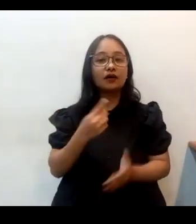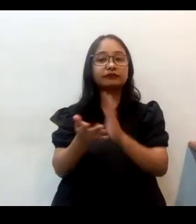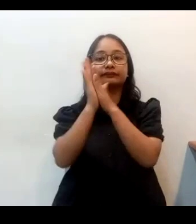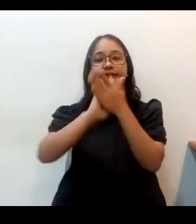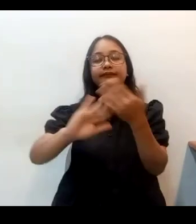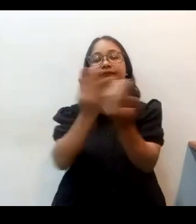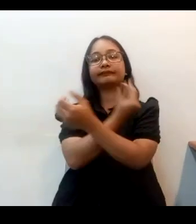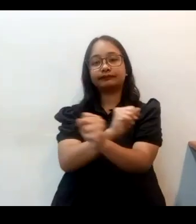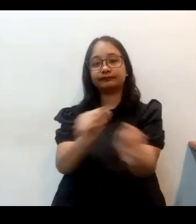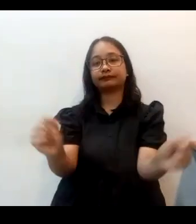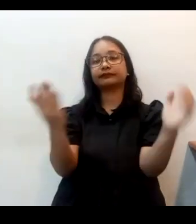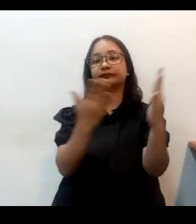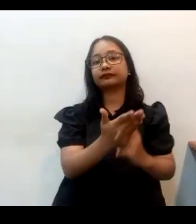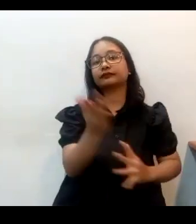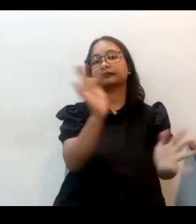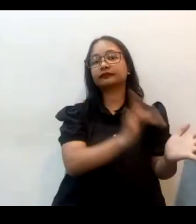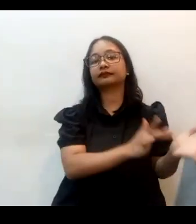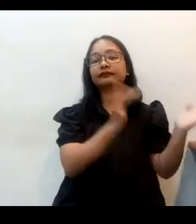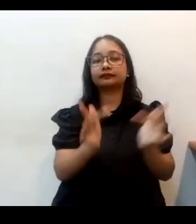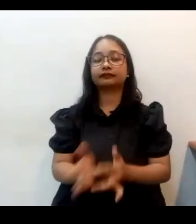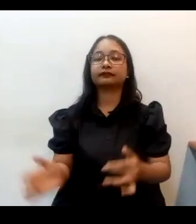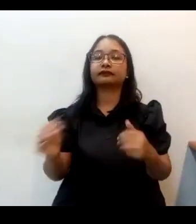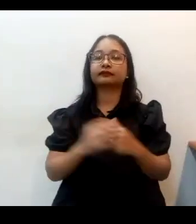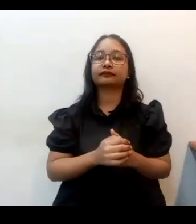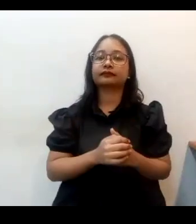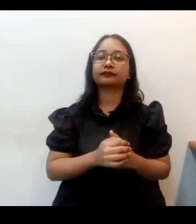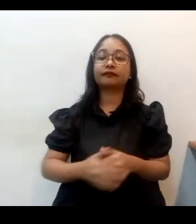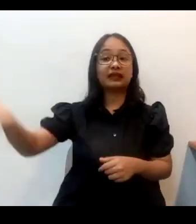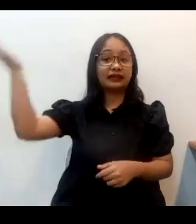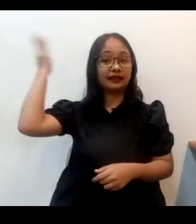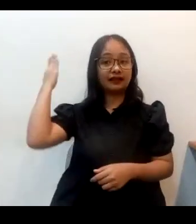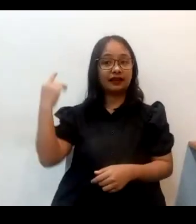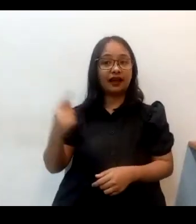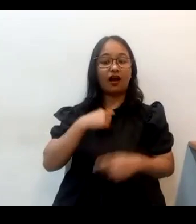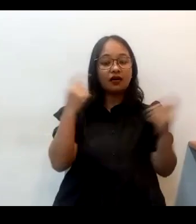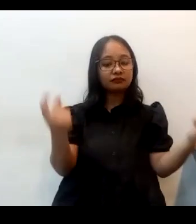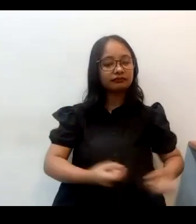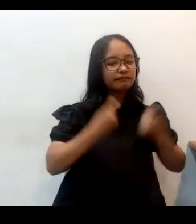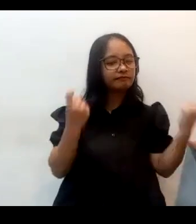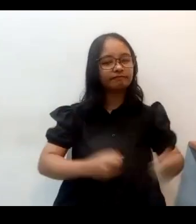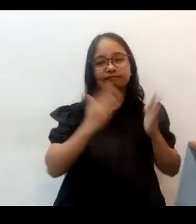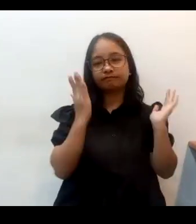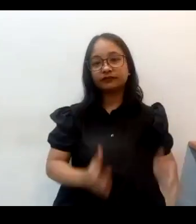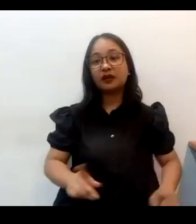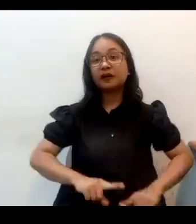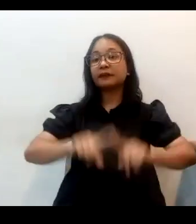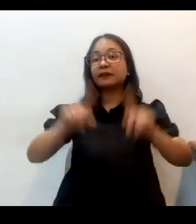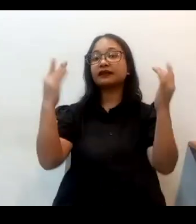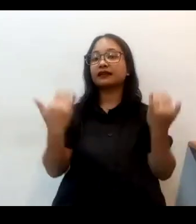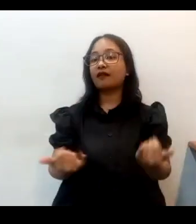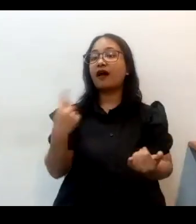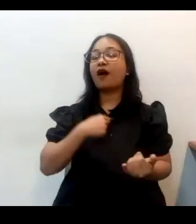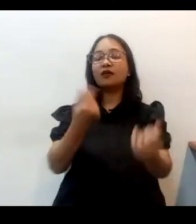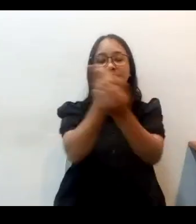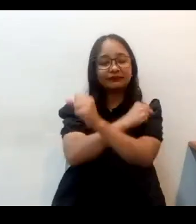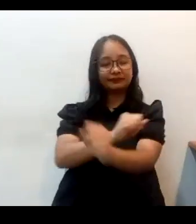ako'y naligtas sa pamagitan ni Jesus. Once I was sinner, but now I'm saved. Dati akong makasalanan, pero ngayon ligtas na ako.